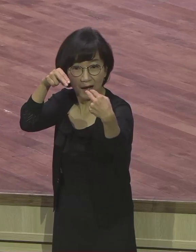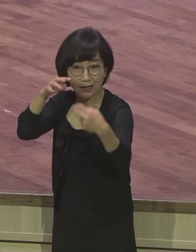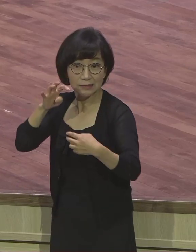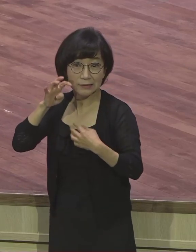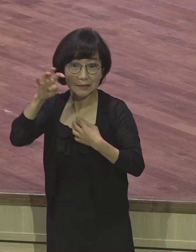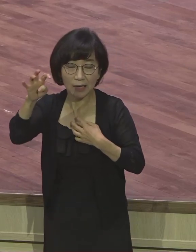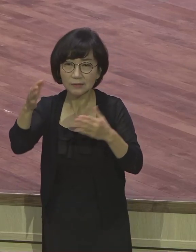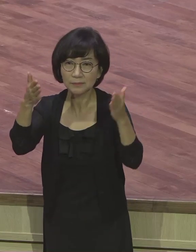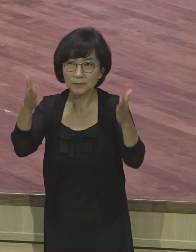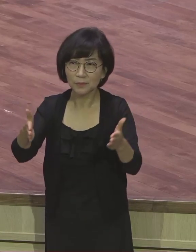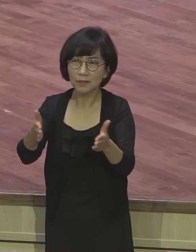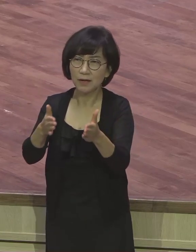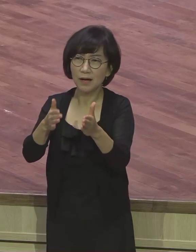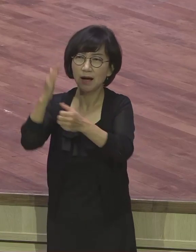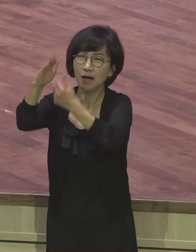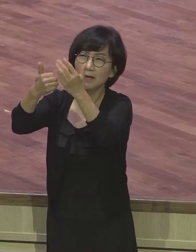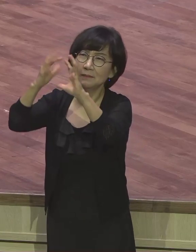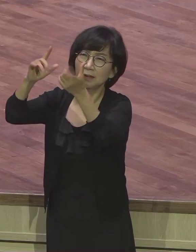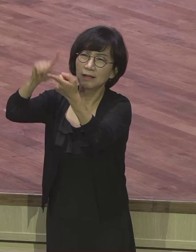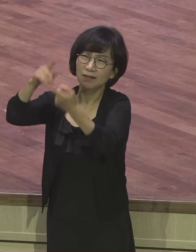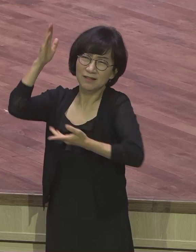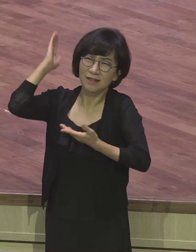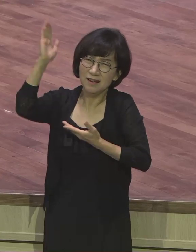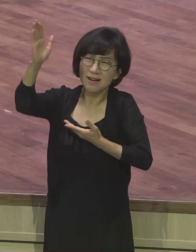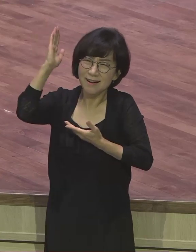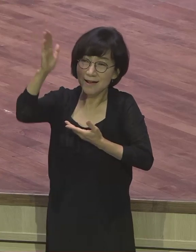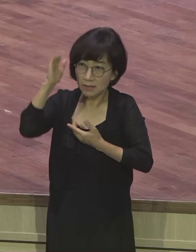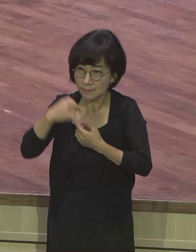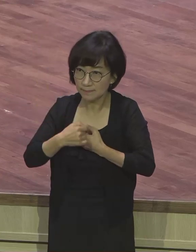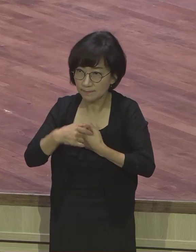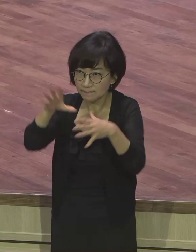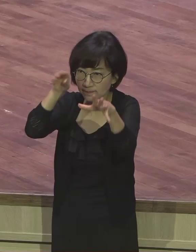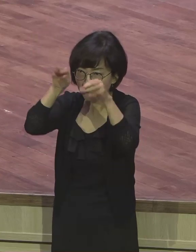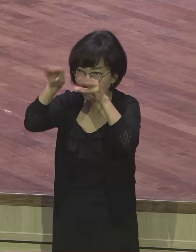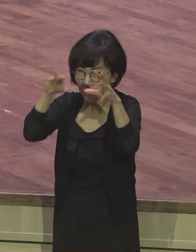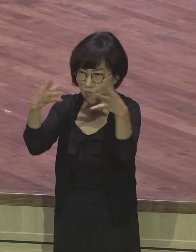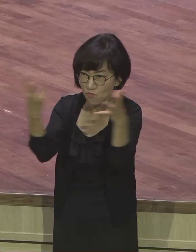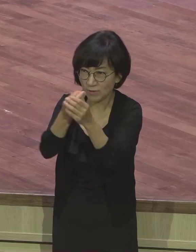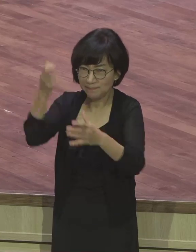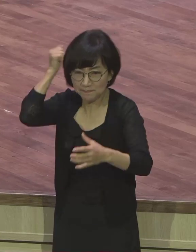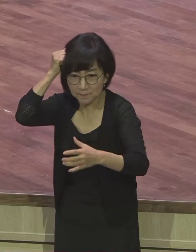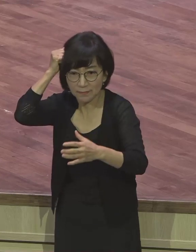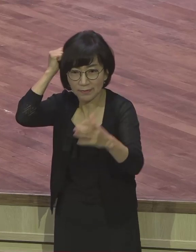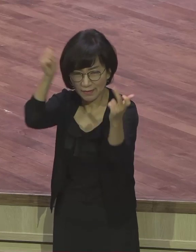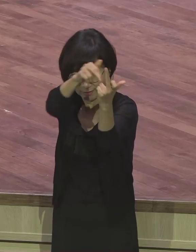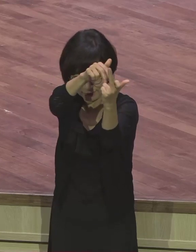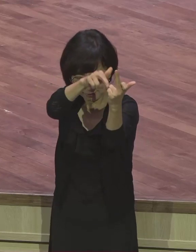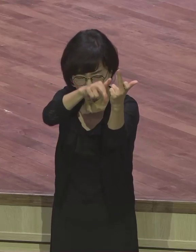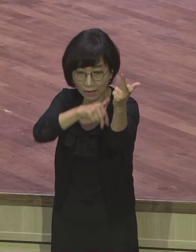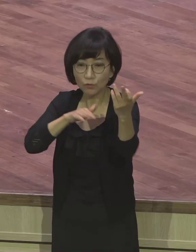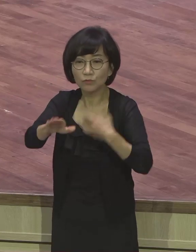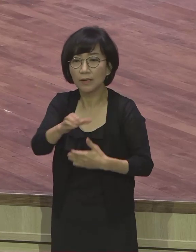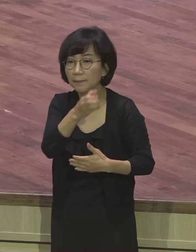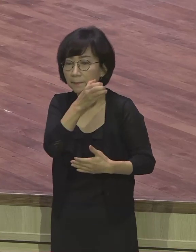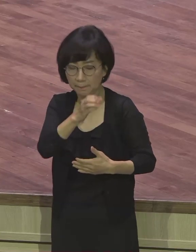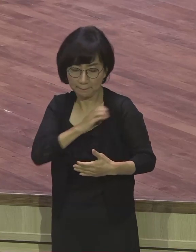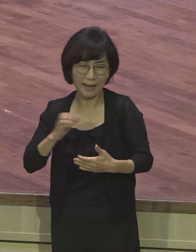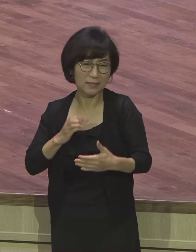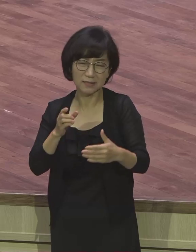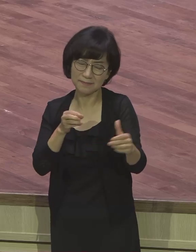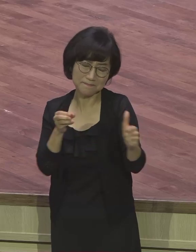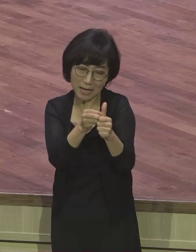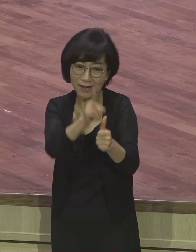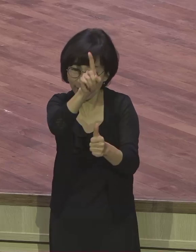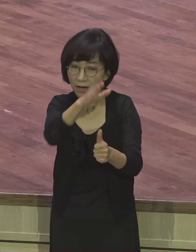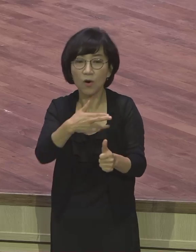나라에 대해서 확 듣고 그때부터 무장해서 내려와서 마가다라파 성추행 받고 단 한 명도 배신자가 안 나타났어. 다 순교해서